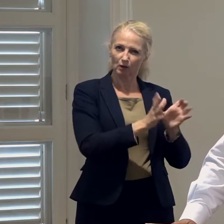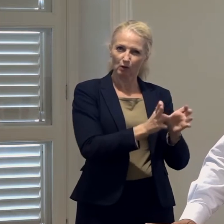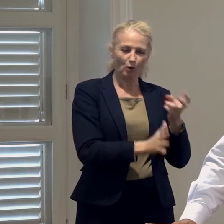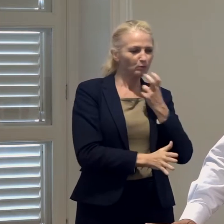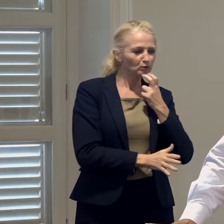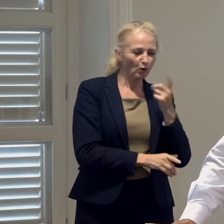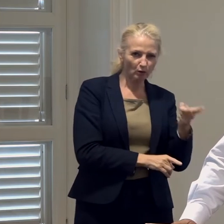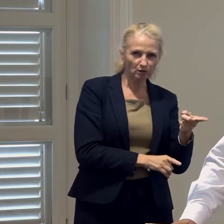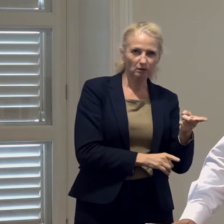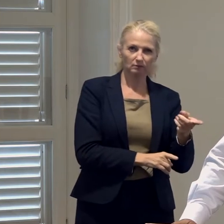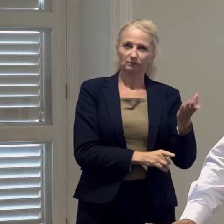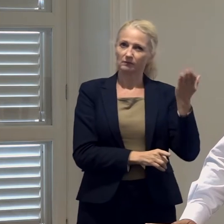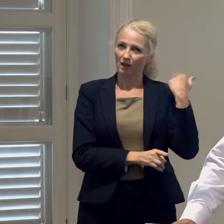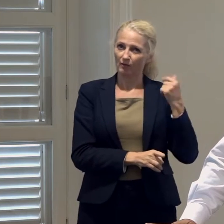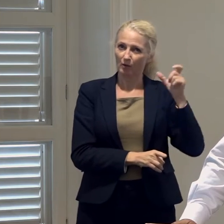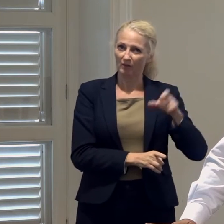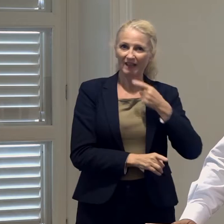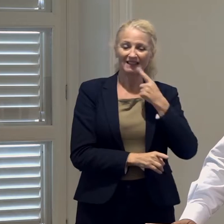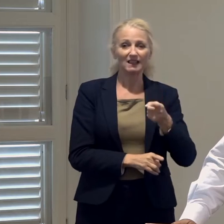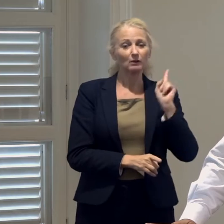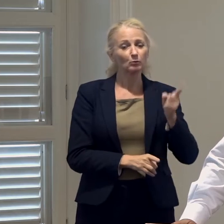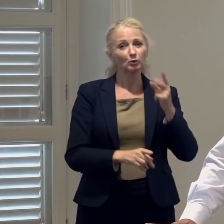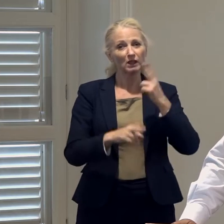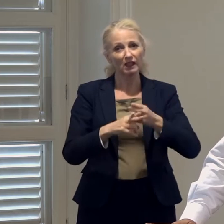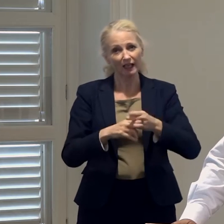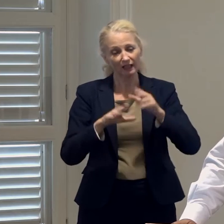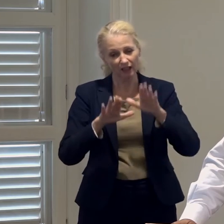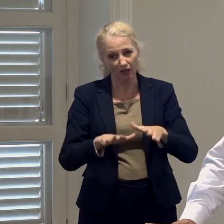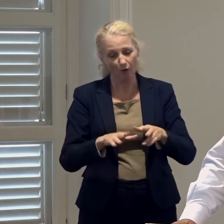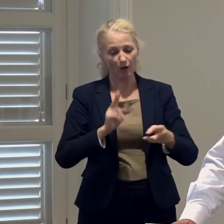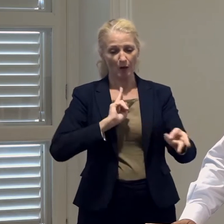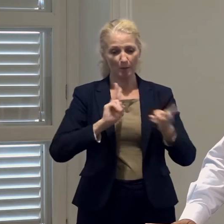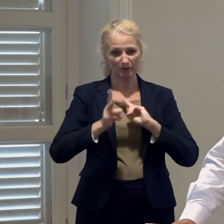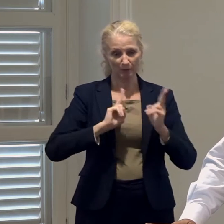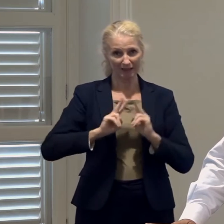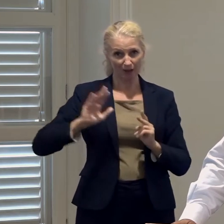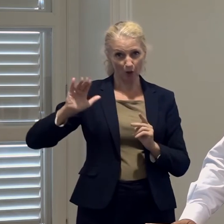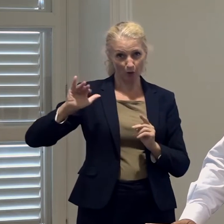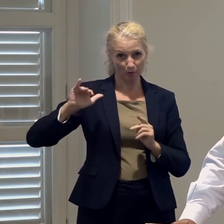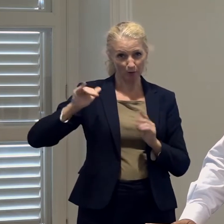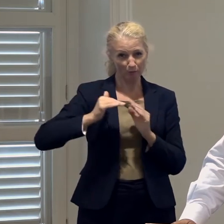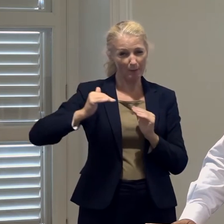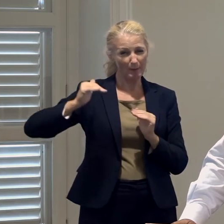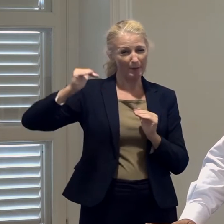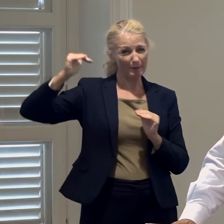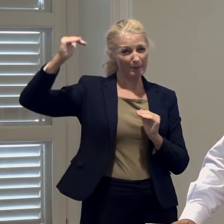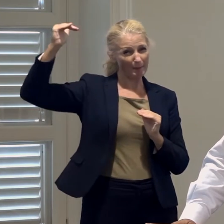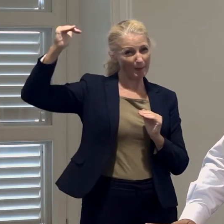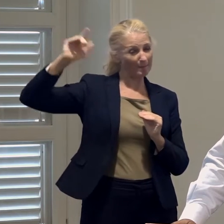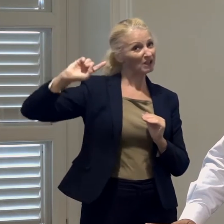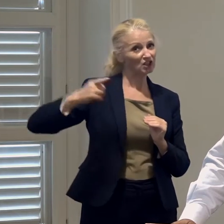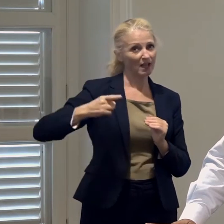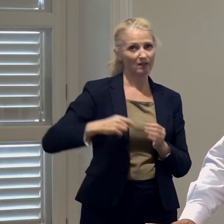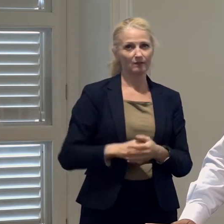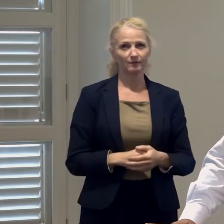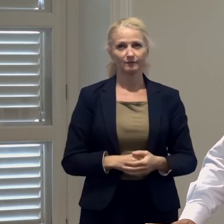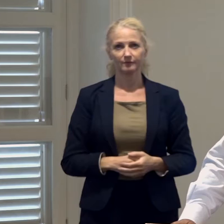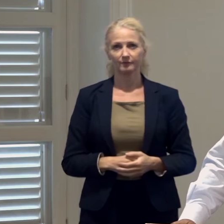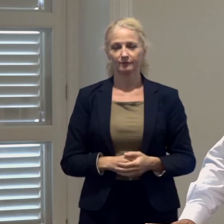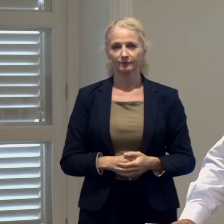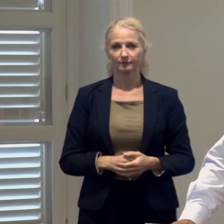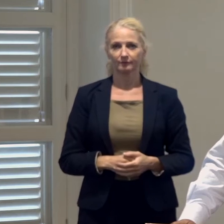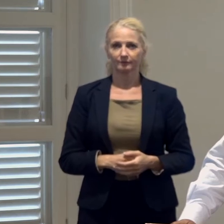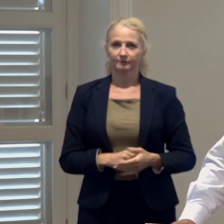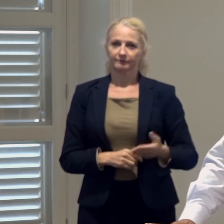aantal besmettingen met de Omicron-variant snel stijgt. De afgelopen dagen hebben we